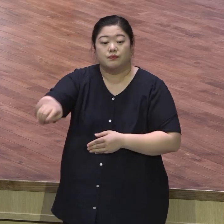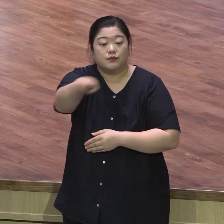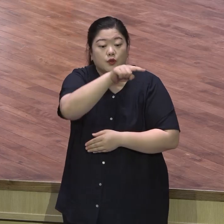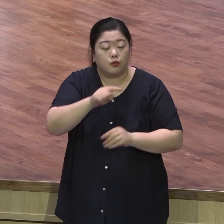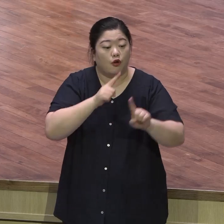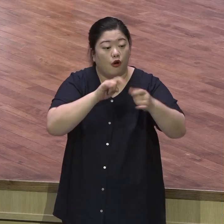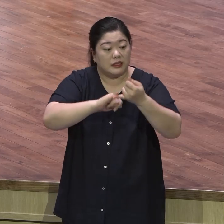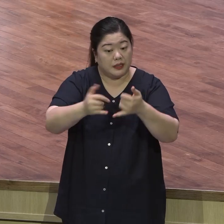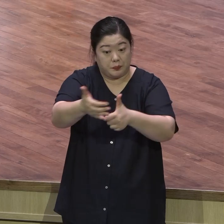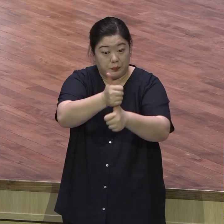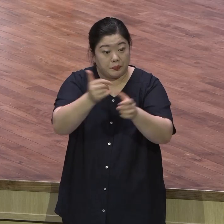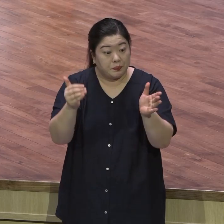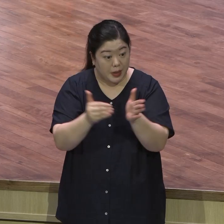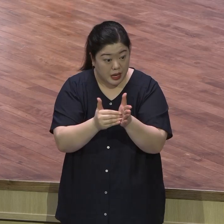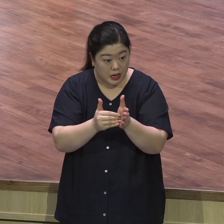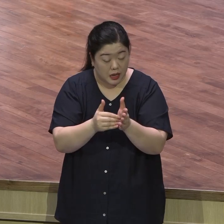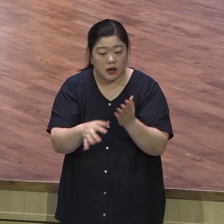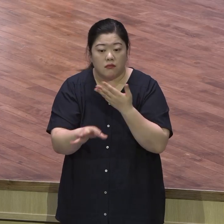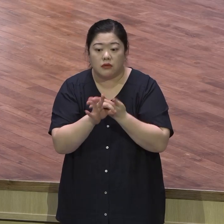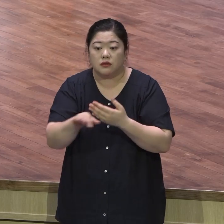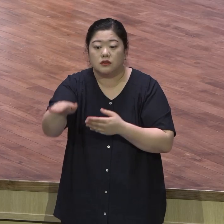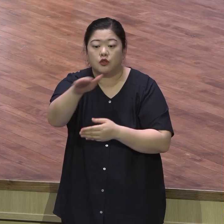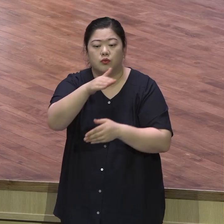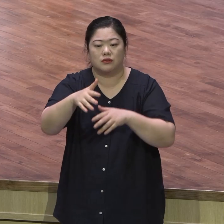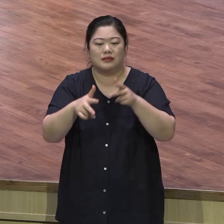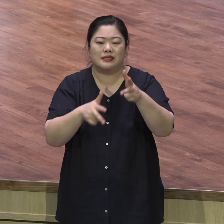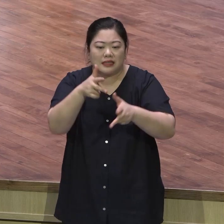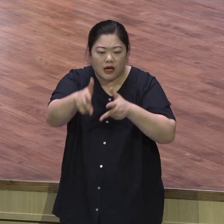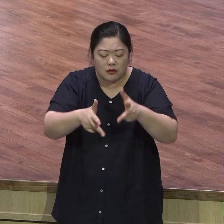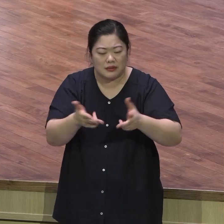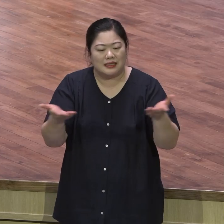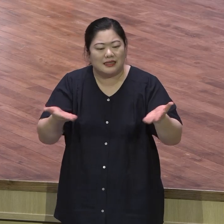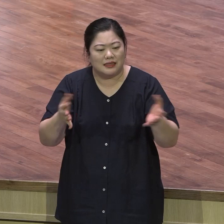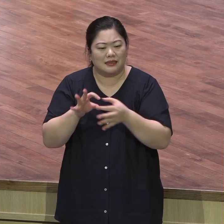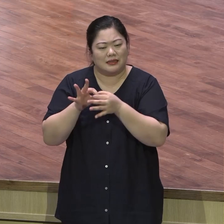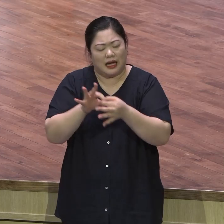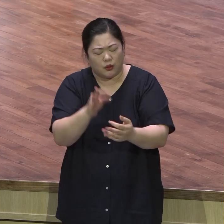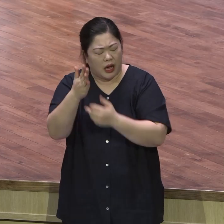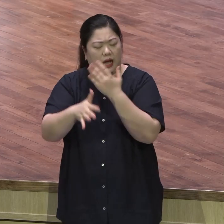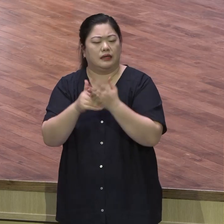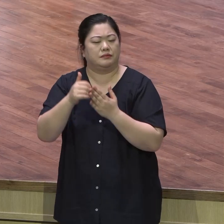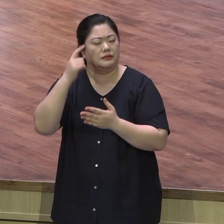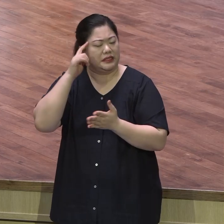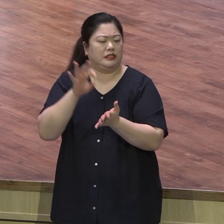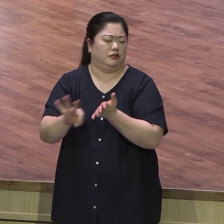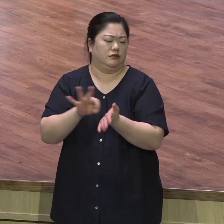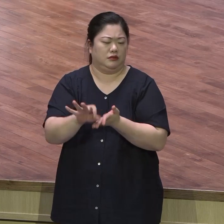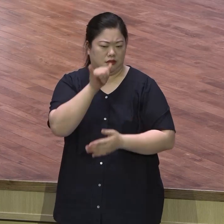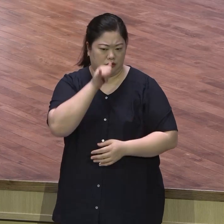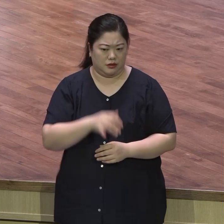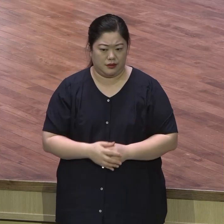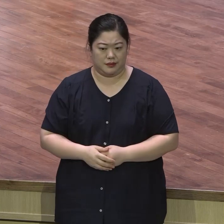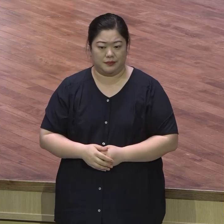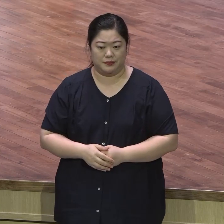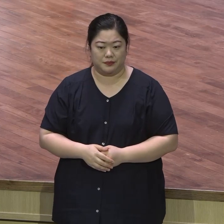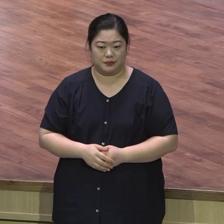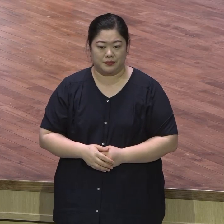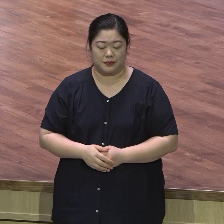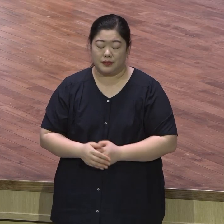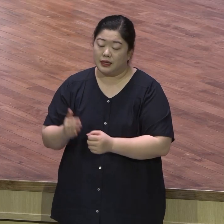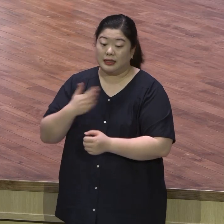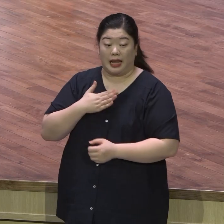산업을 간섭하신다. 저는 매일 정식이 기도합니다. 하나님 산업인들에게 하나님